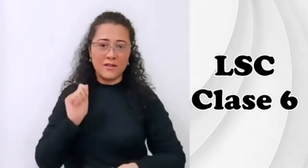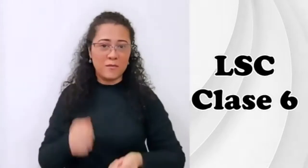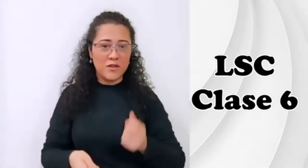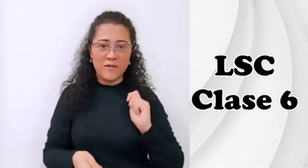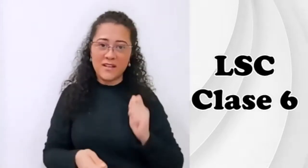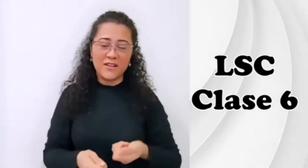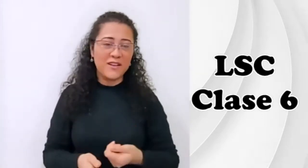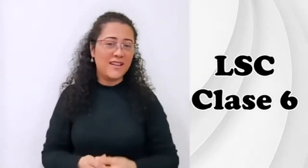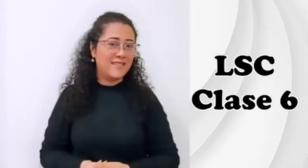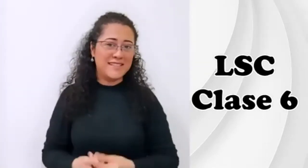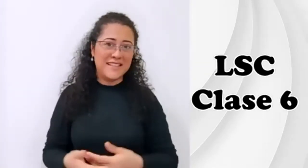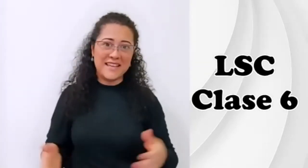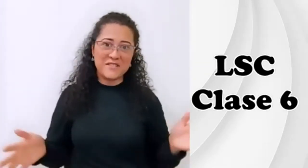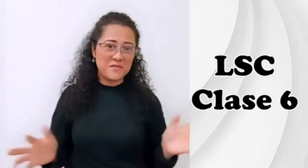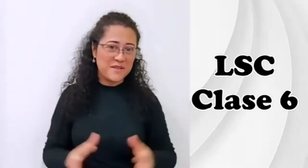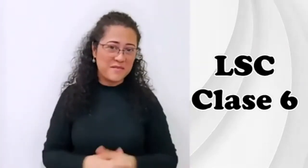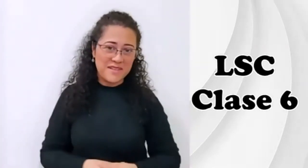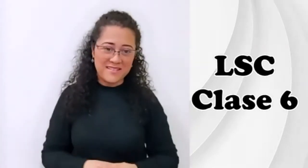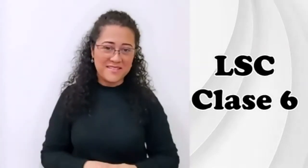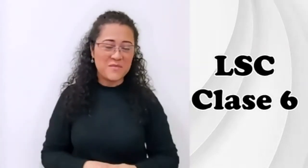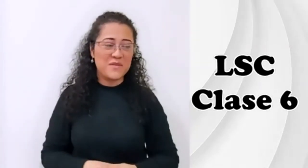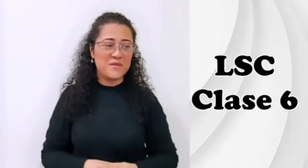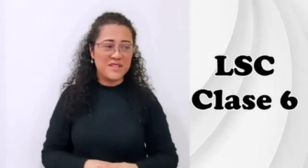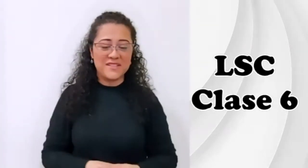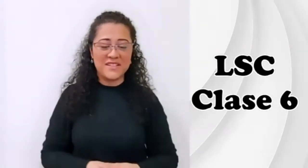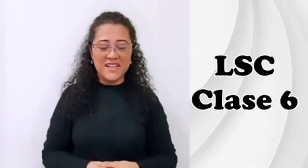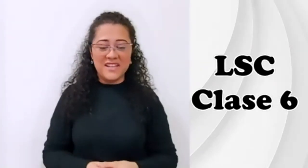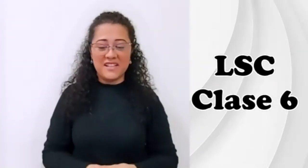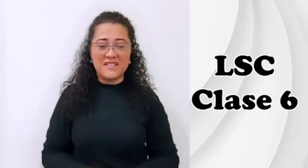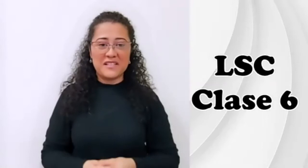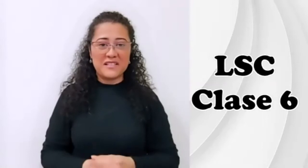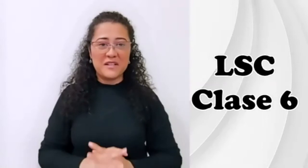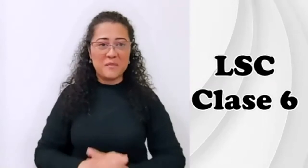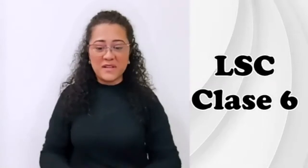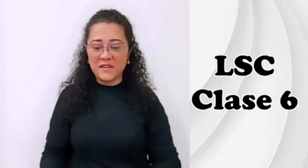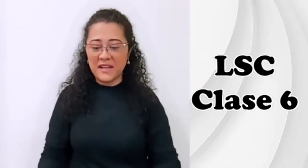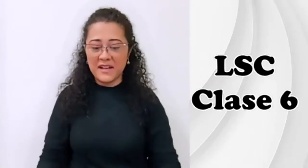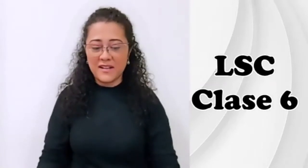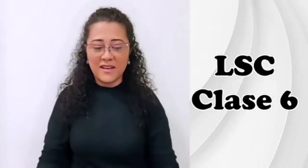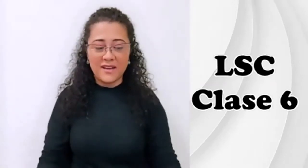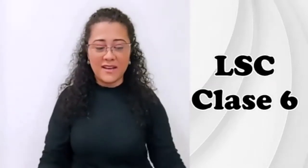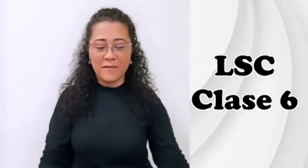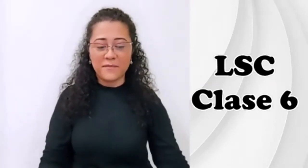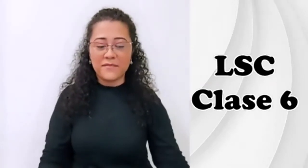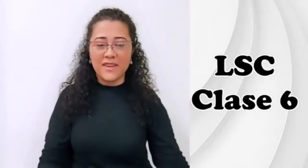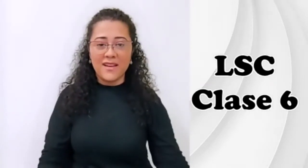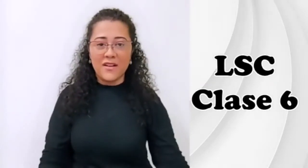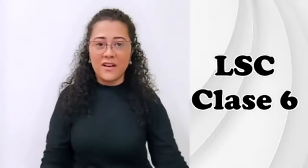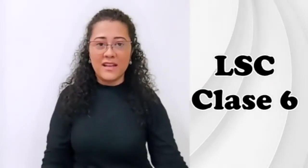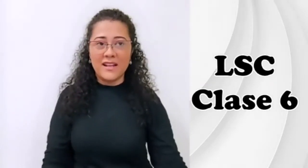el movimiento y les queda súper bien, súper bonito. Entonces yo pienso que no hay